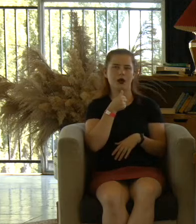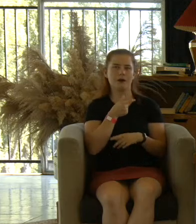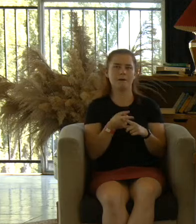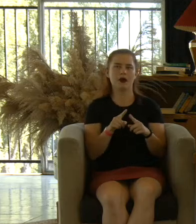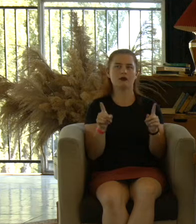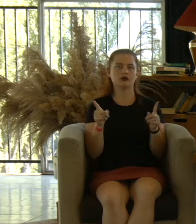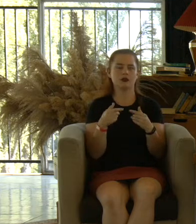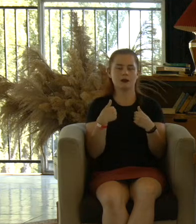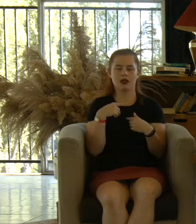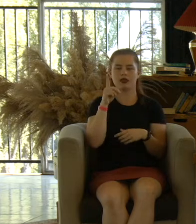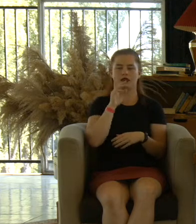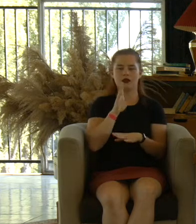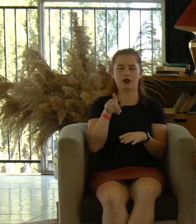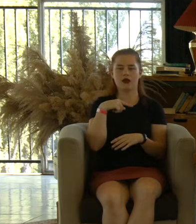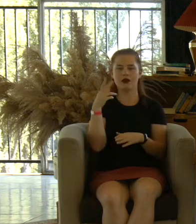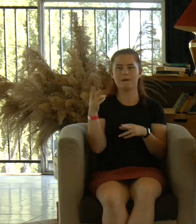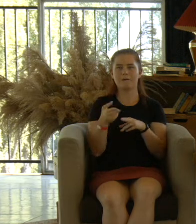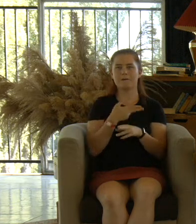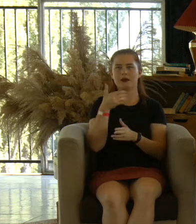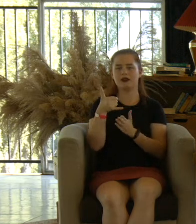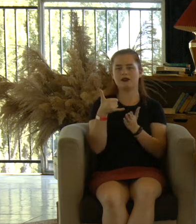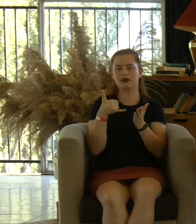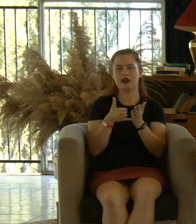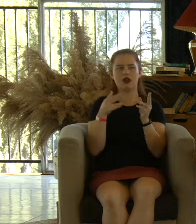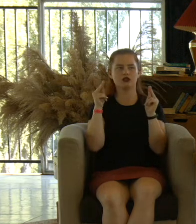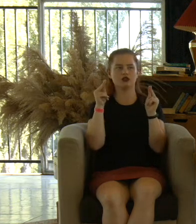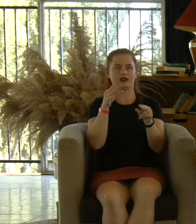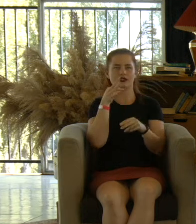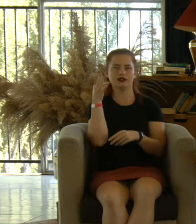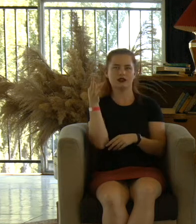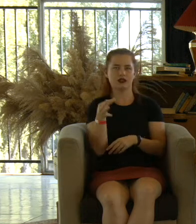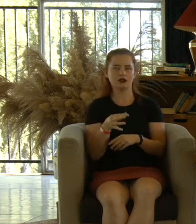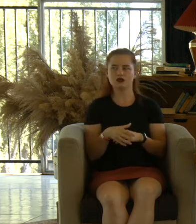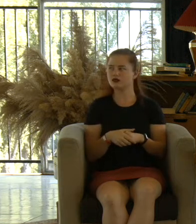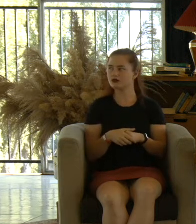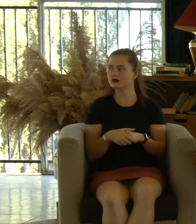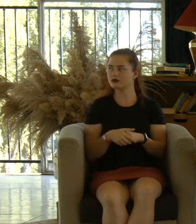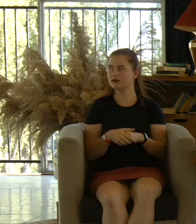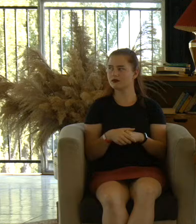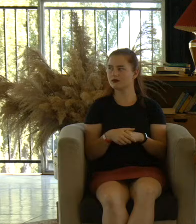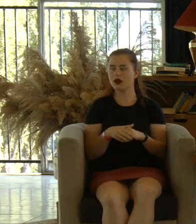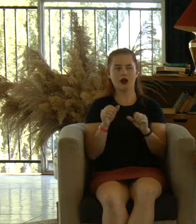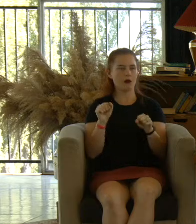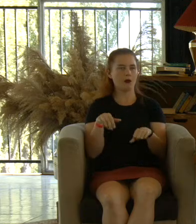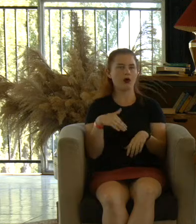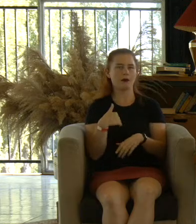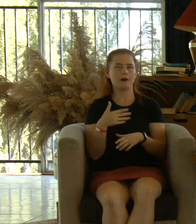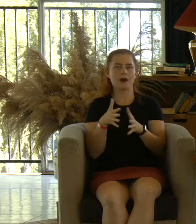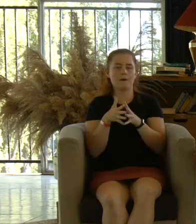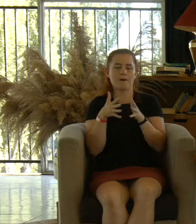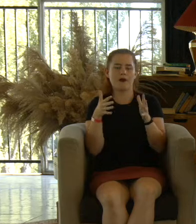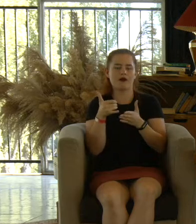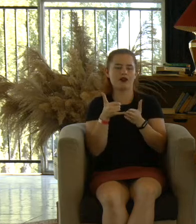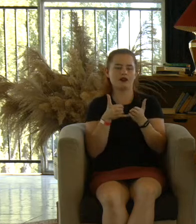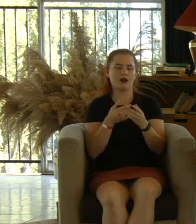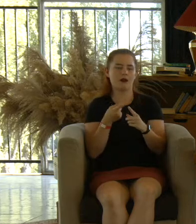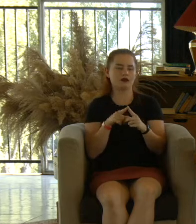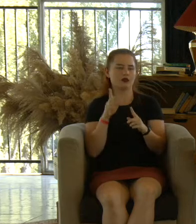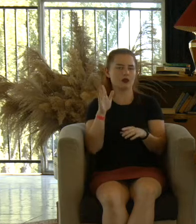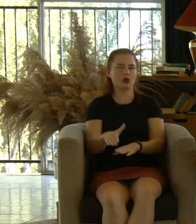мне вот некомфортно говорить без вина, вам честно скажу. А можно мне вот чуть-чуть побольше, пожалуйста, чтобы я долго смог